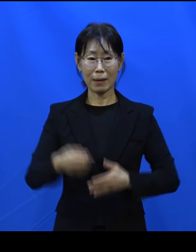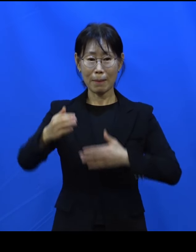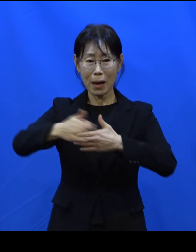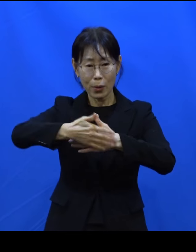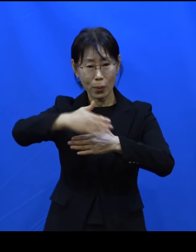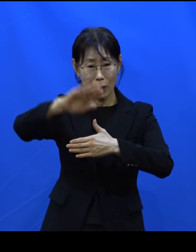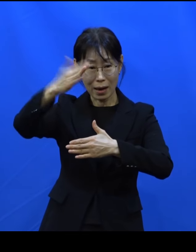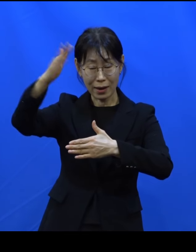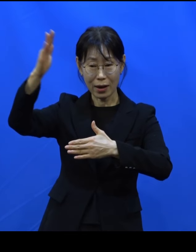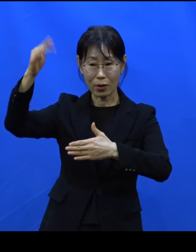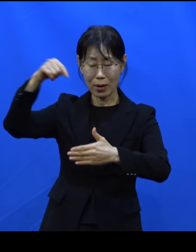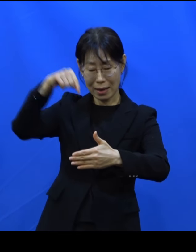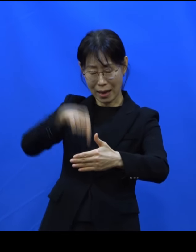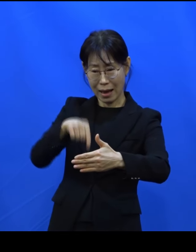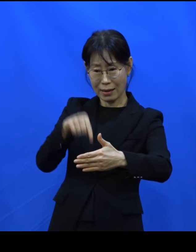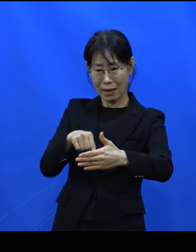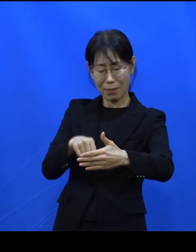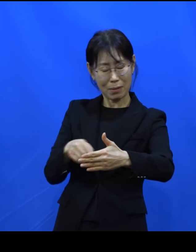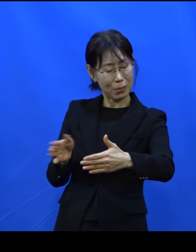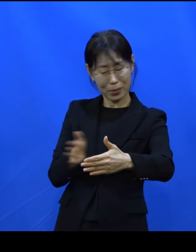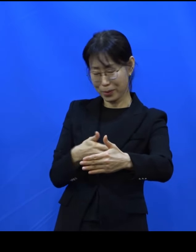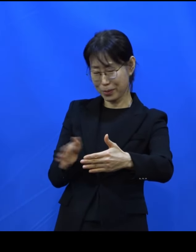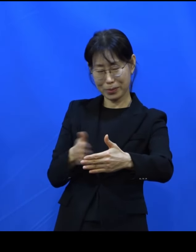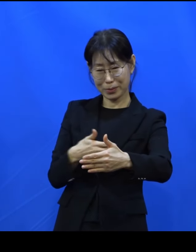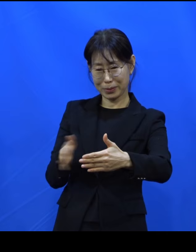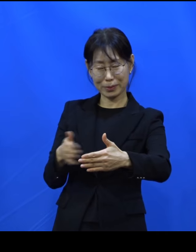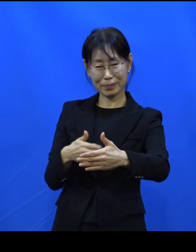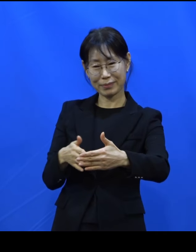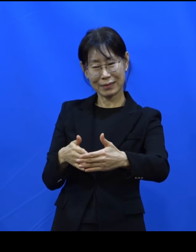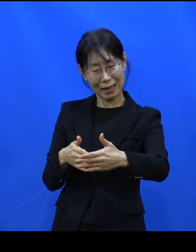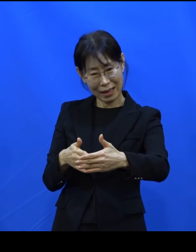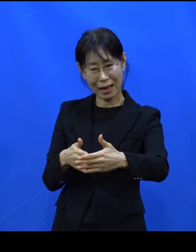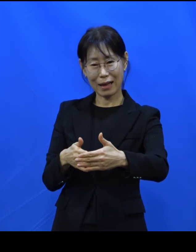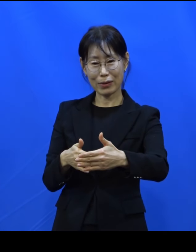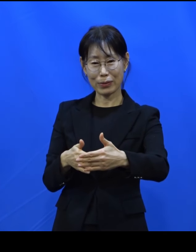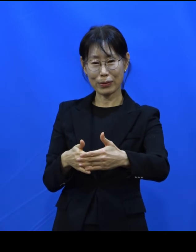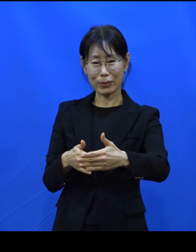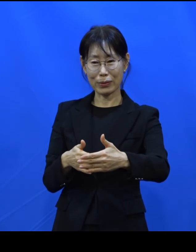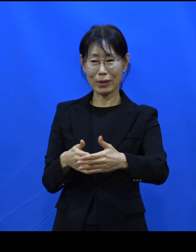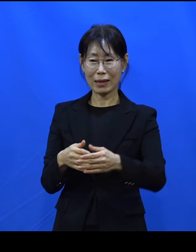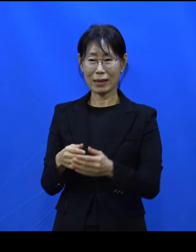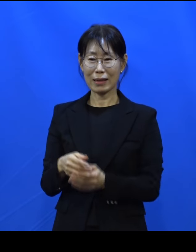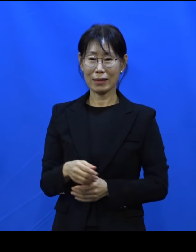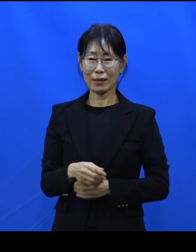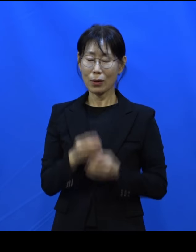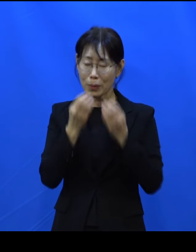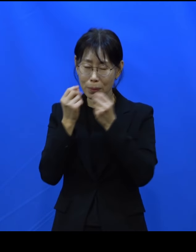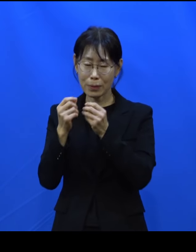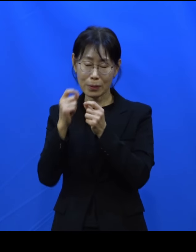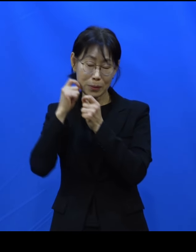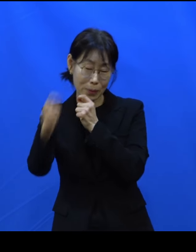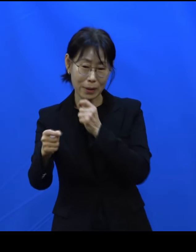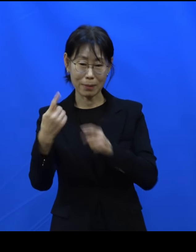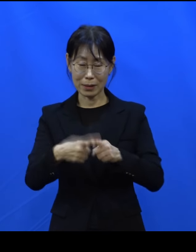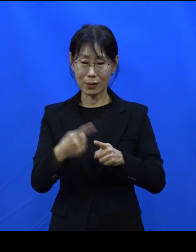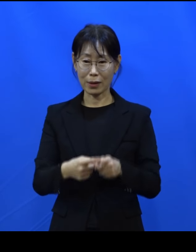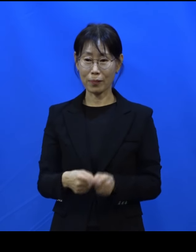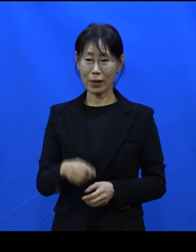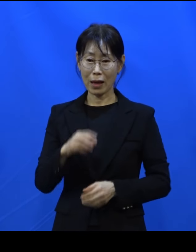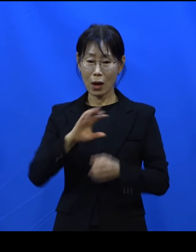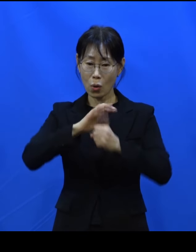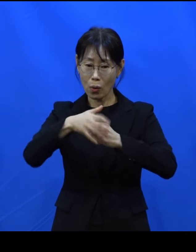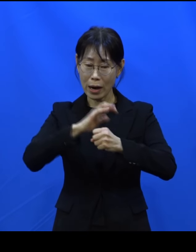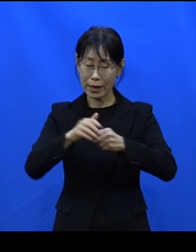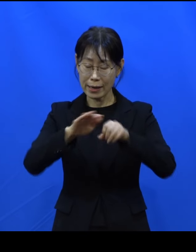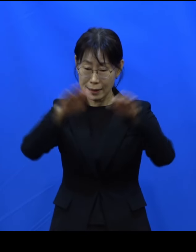화려한데 안으로 들어가면 엉성해. 겉만 번지를 해. 사람들이 눈을 속이는 거죠, 그죠? 과일도 이 상자를 보면